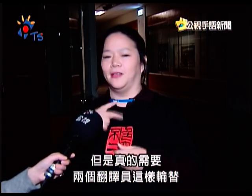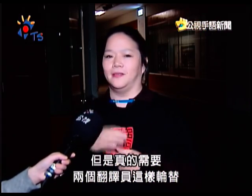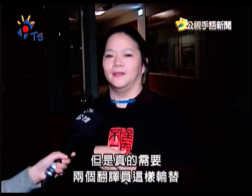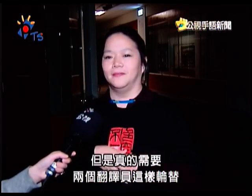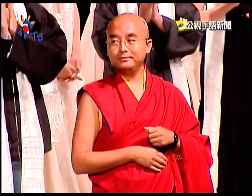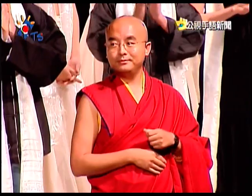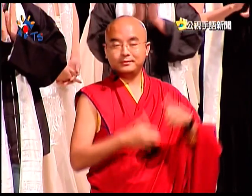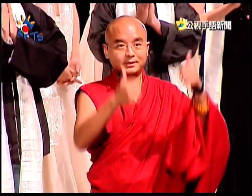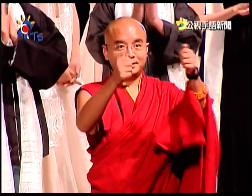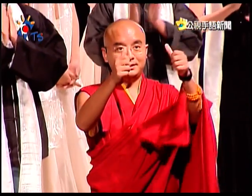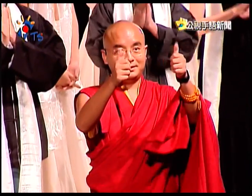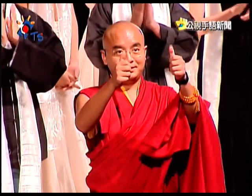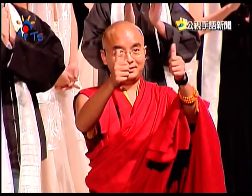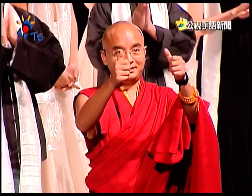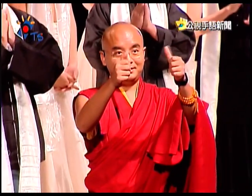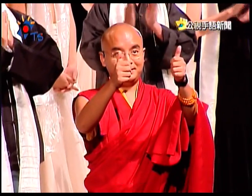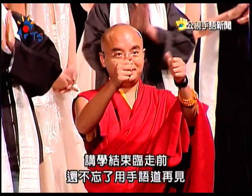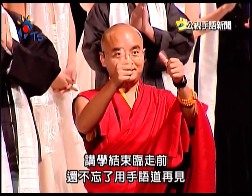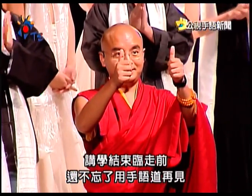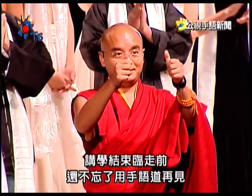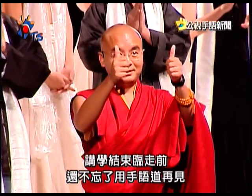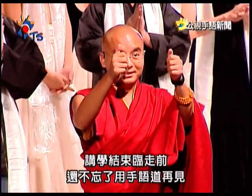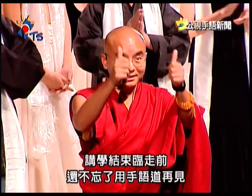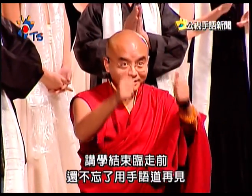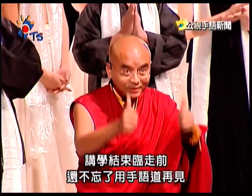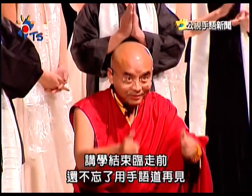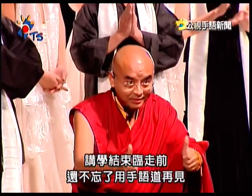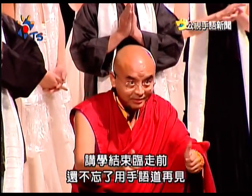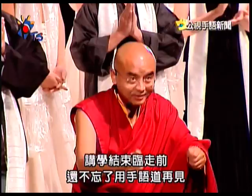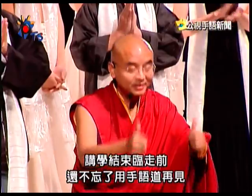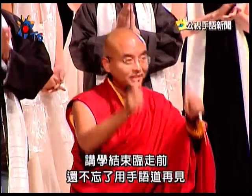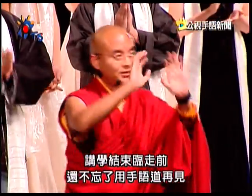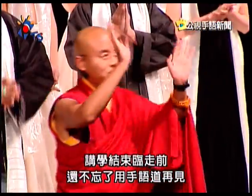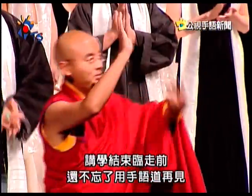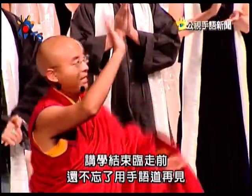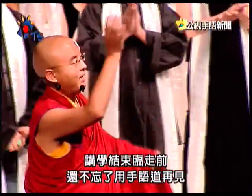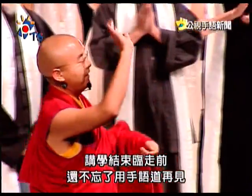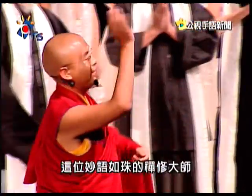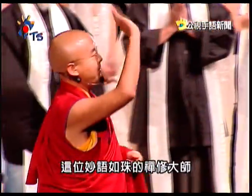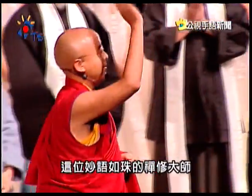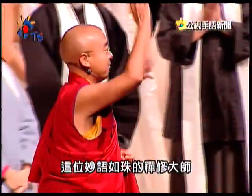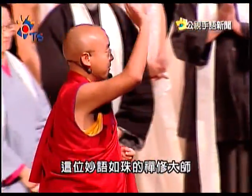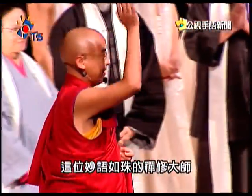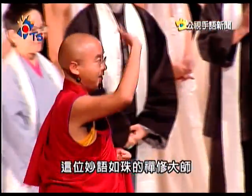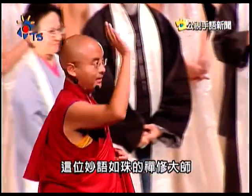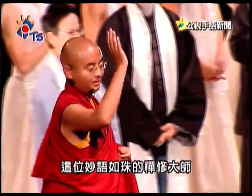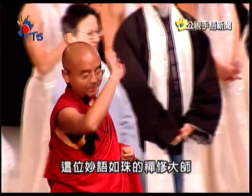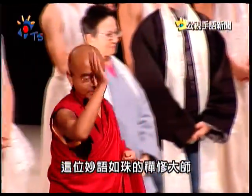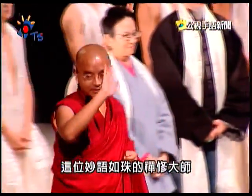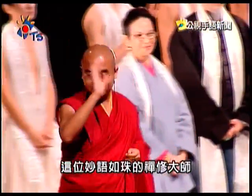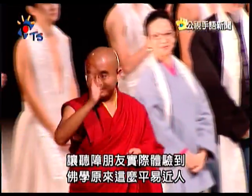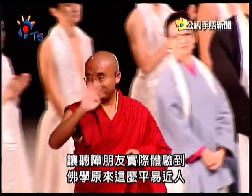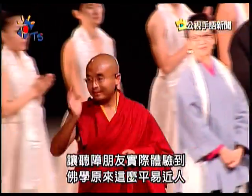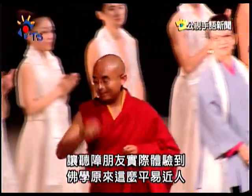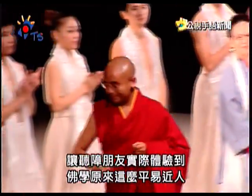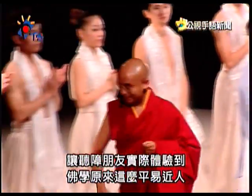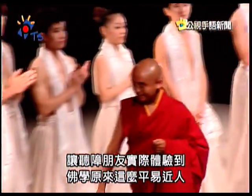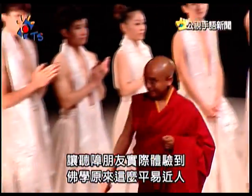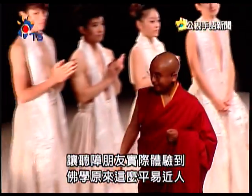子。 讲学结束，临走前还不忘用手语道再见。这位妙语如珠的禅修大师，让听障朋友实际体验到